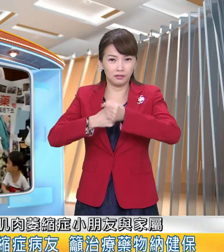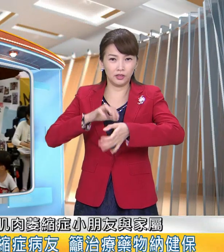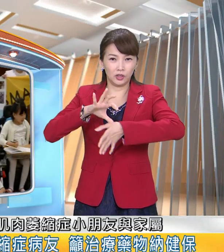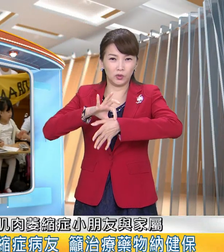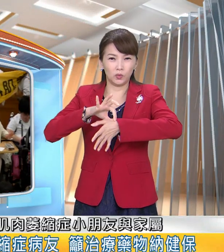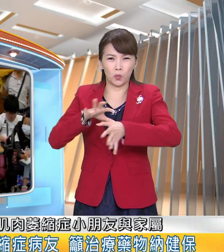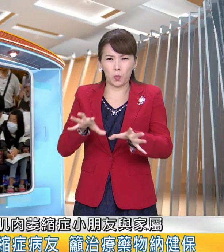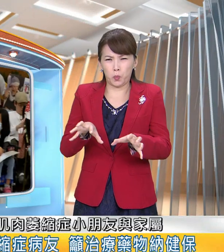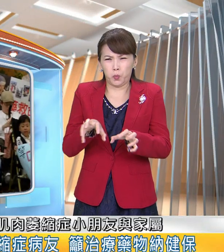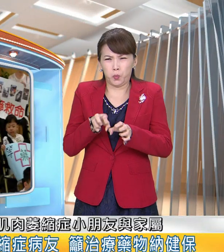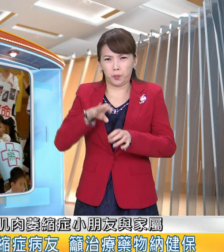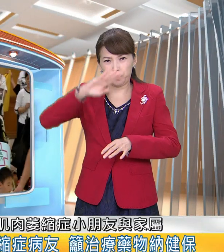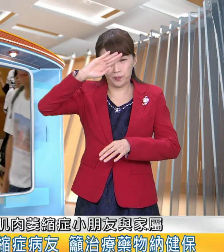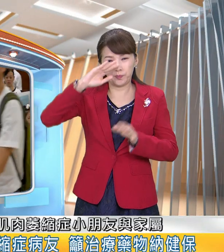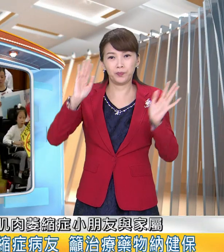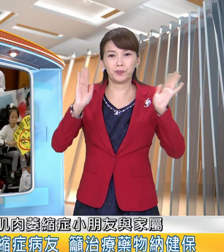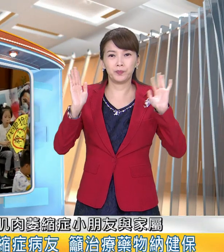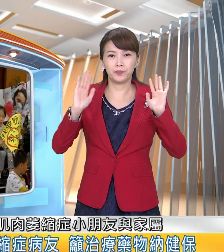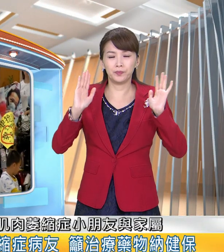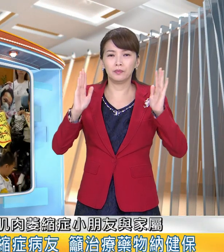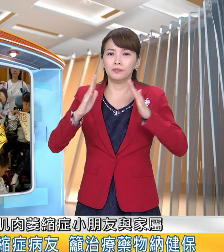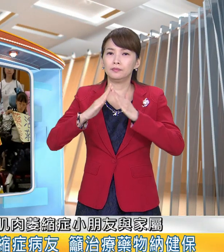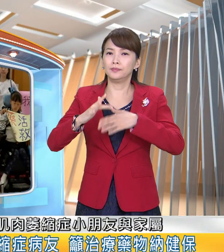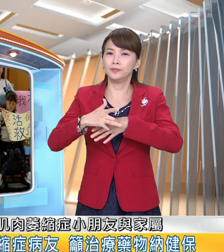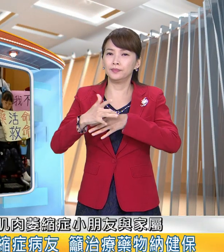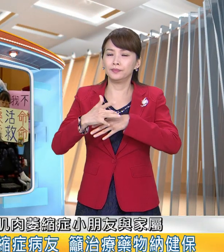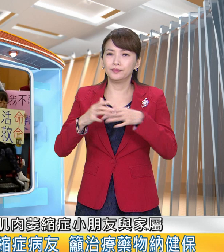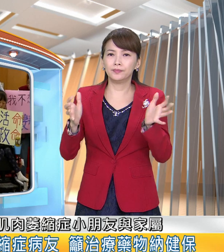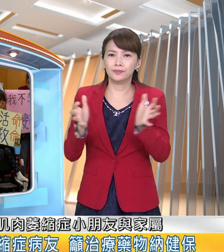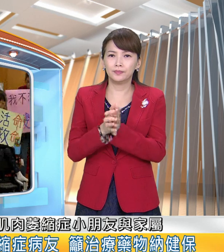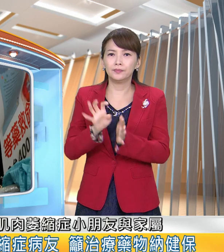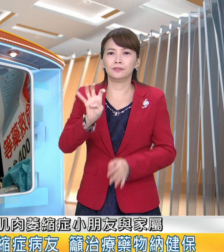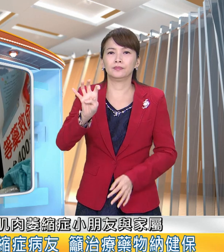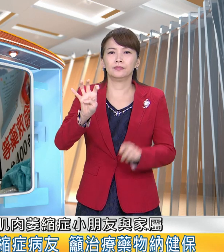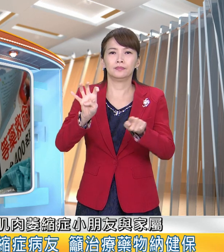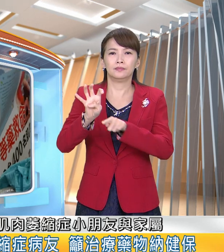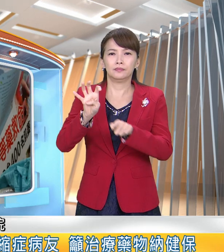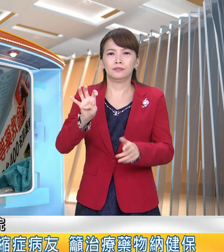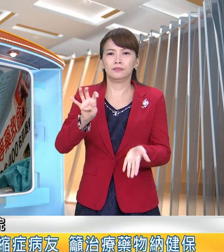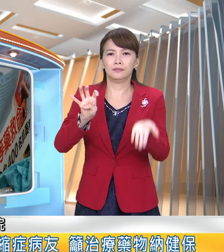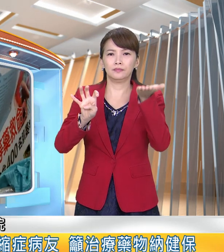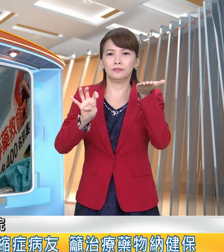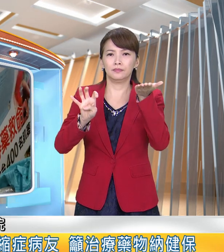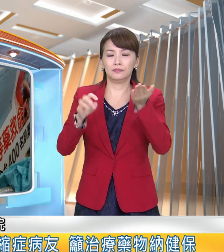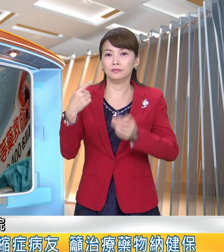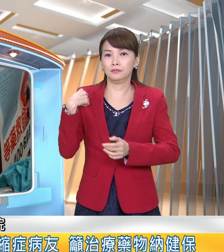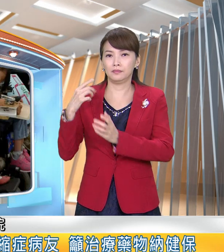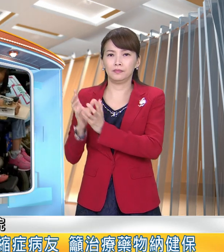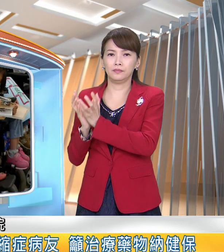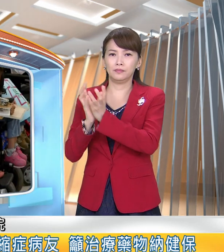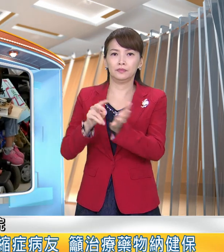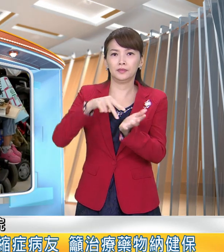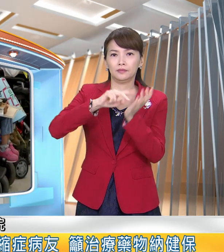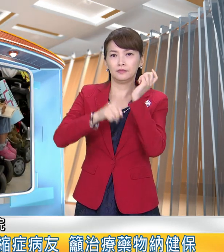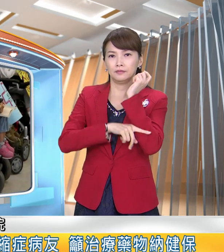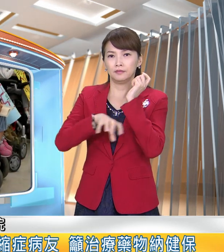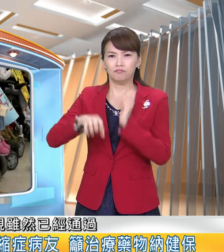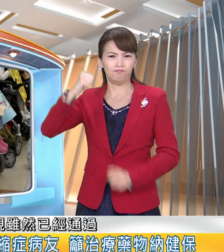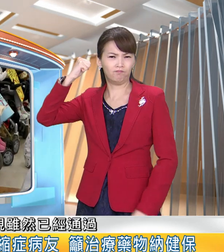40多名脊髓性肌肉萎缩症的小朋友与家属，昨天是齐聚在立法院。因